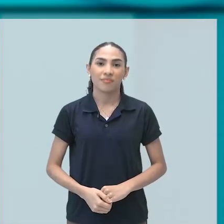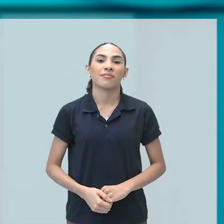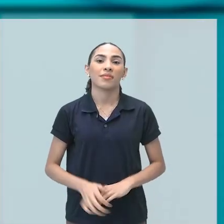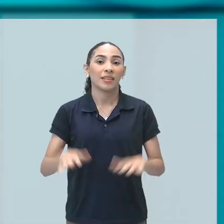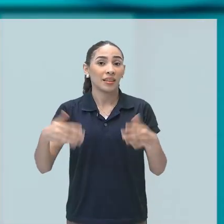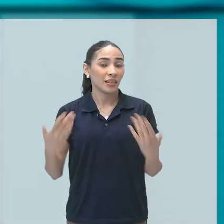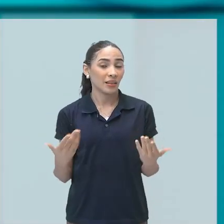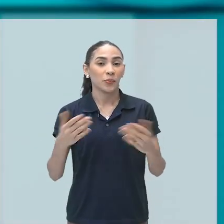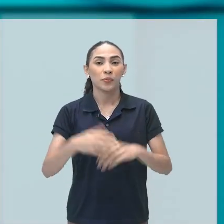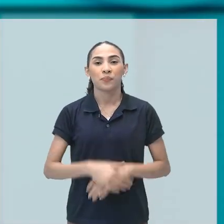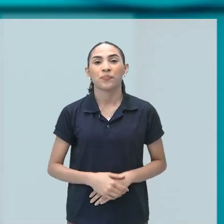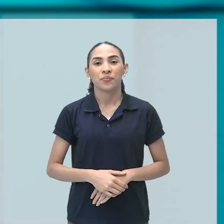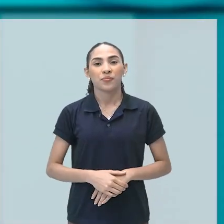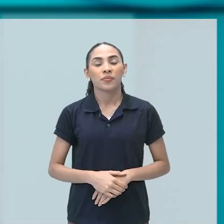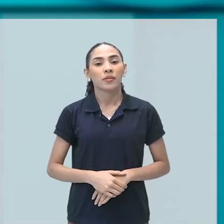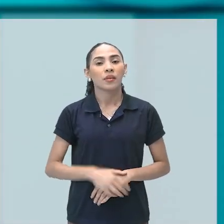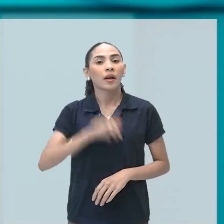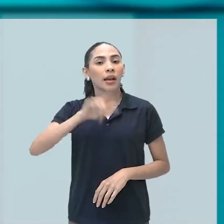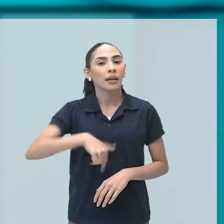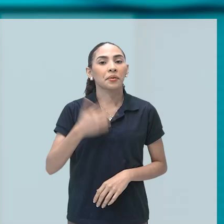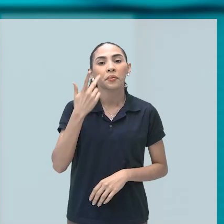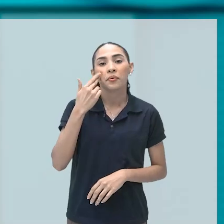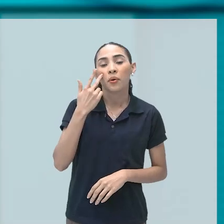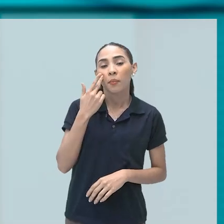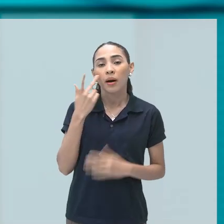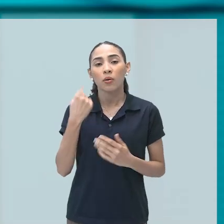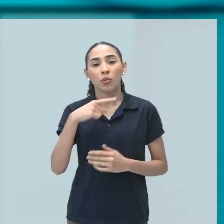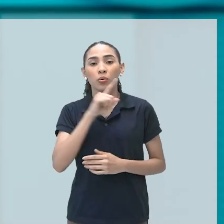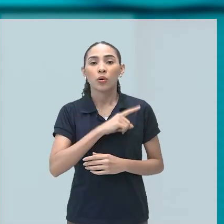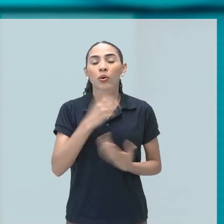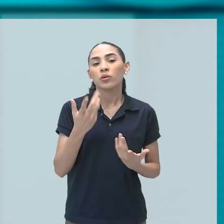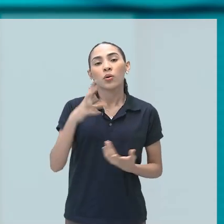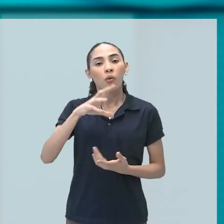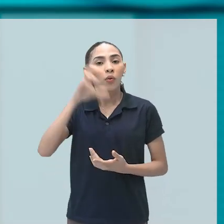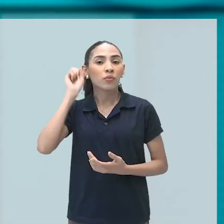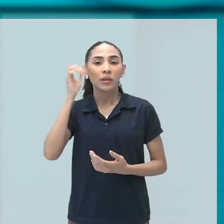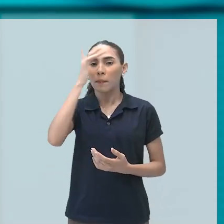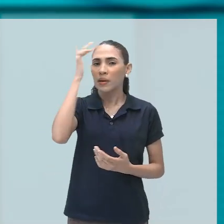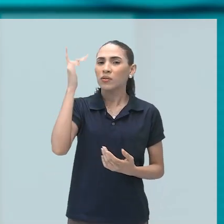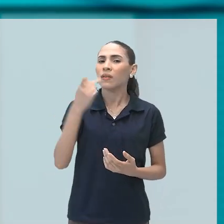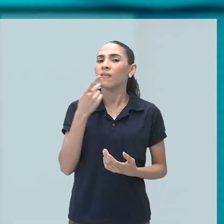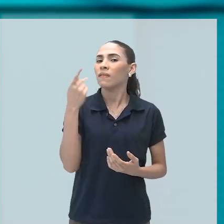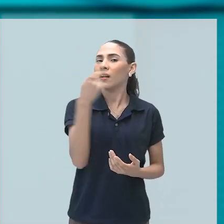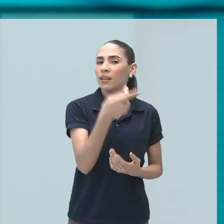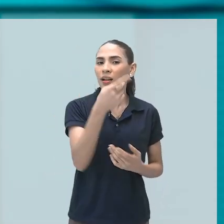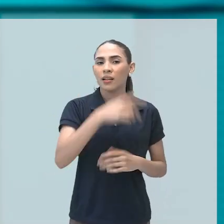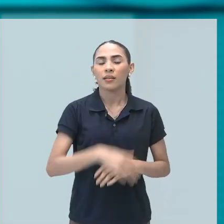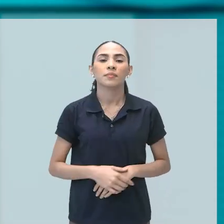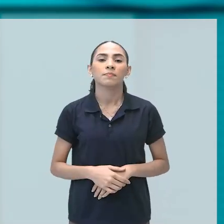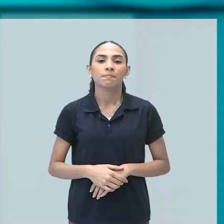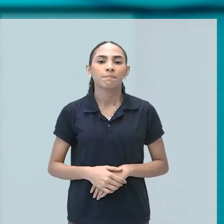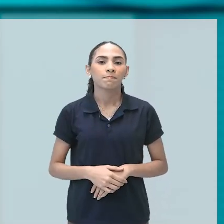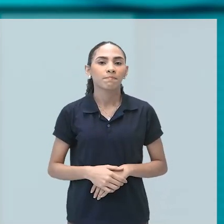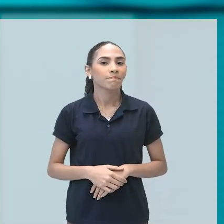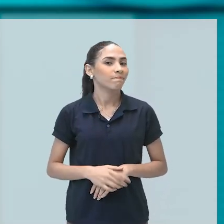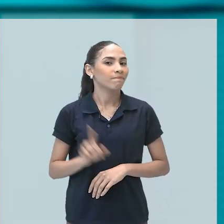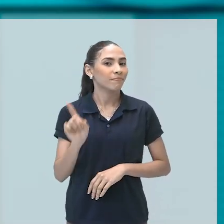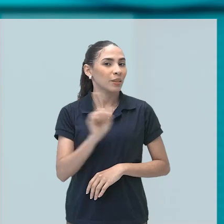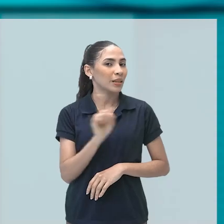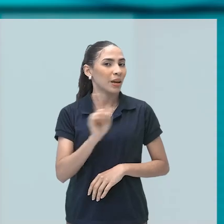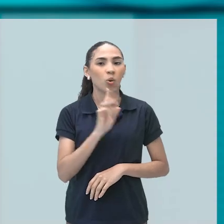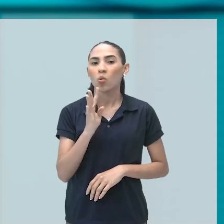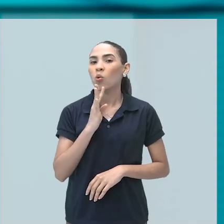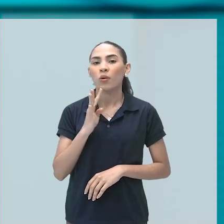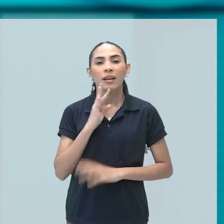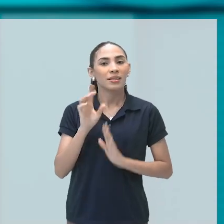Então, pessoal do 9º ano, é muito comum ouvirmos as pessoas dizerem que não conhecem os